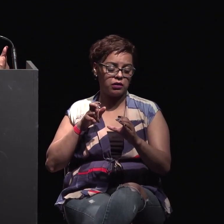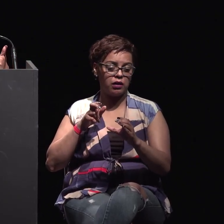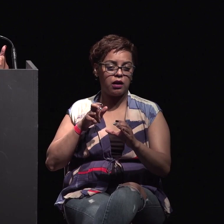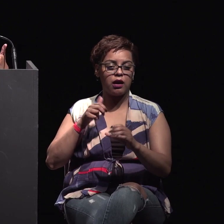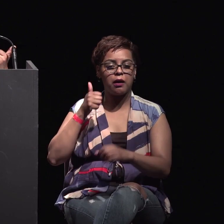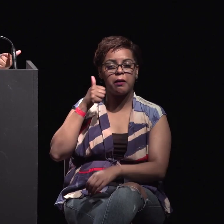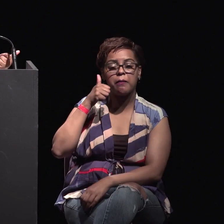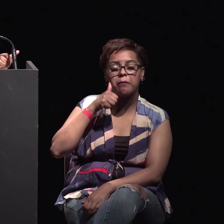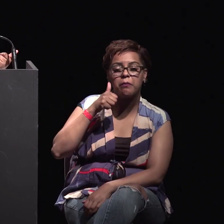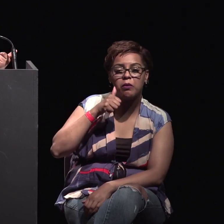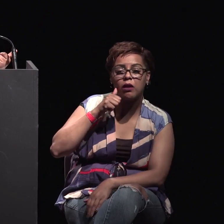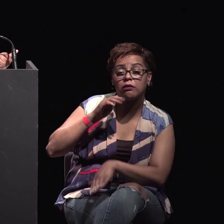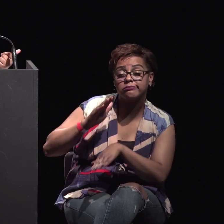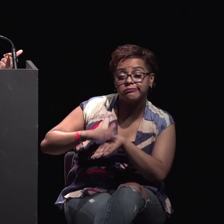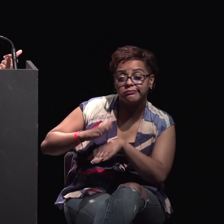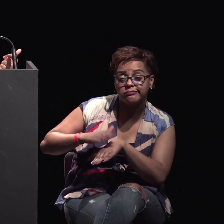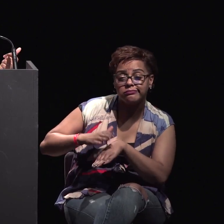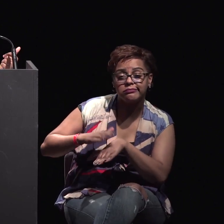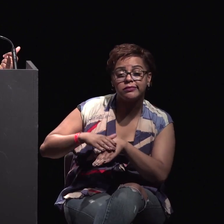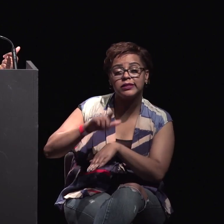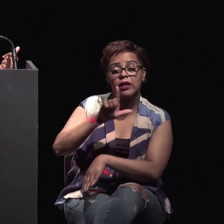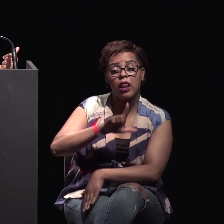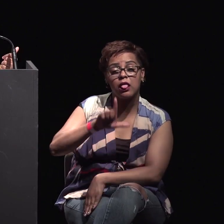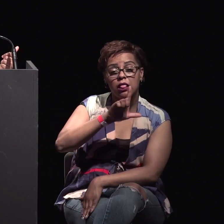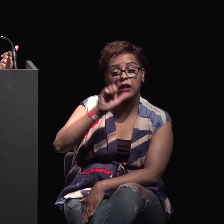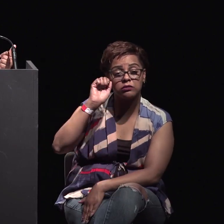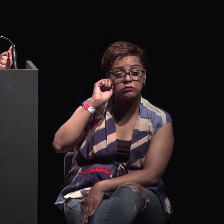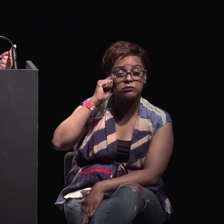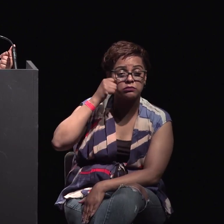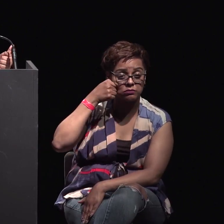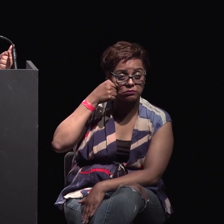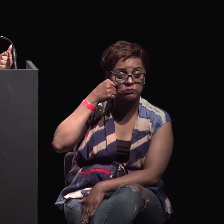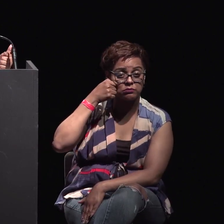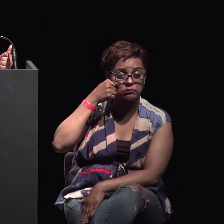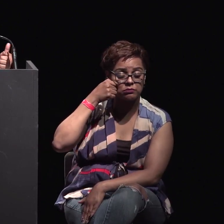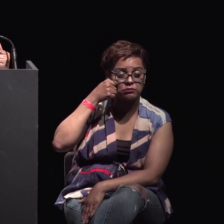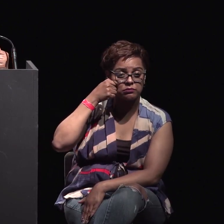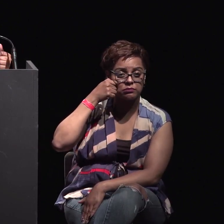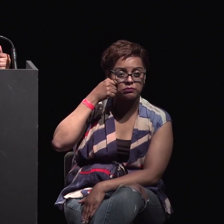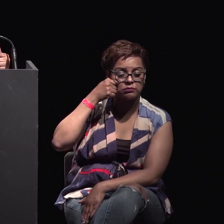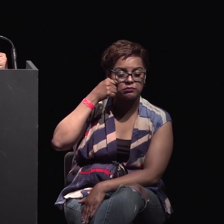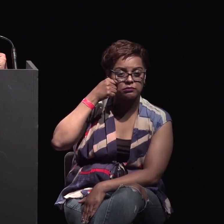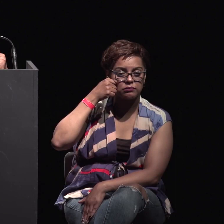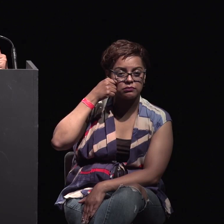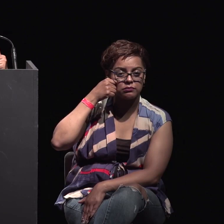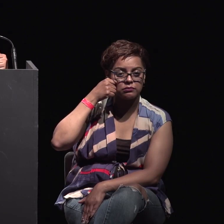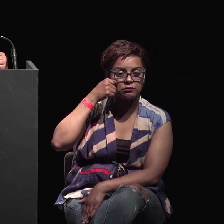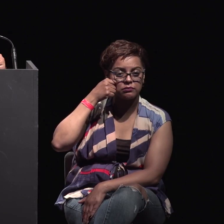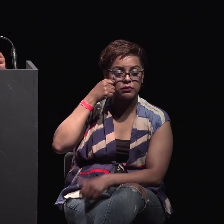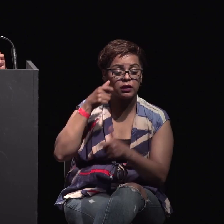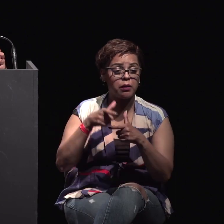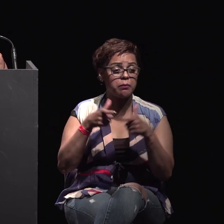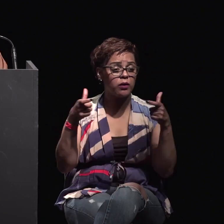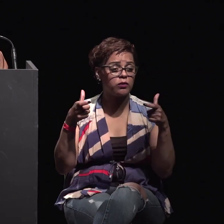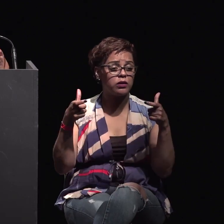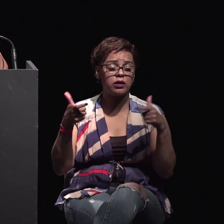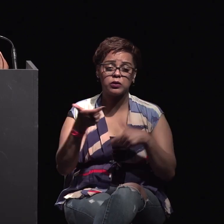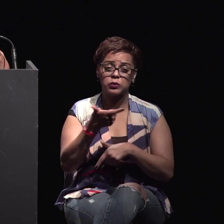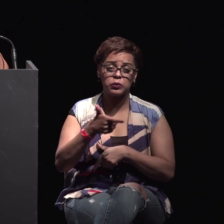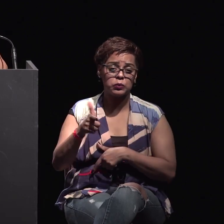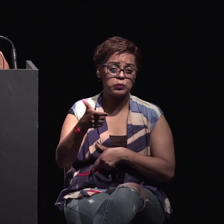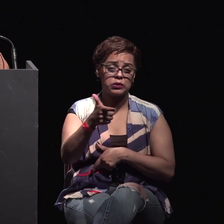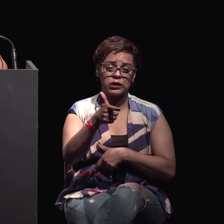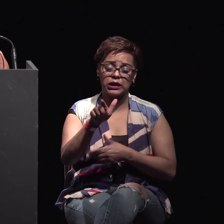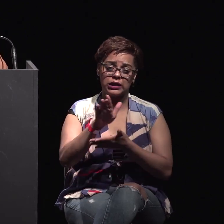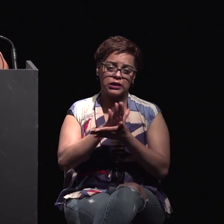estão fazendo a literatura negra também, que, em sua maioria, não têm se